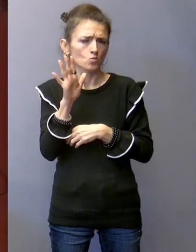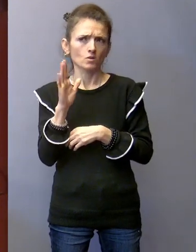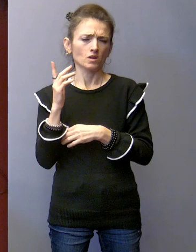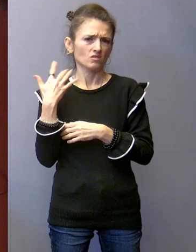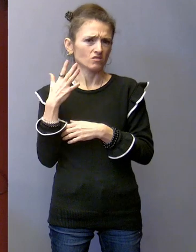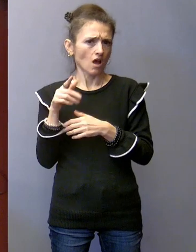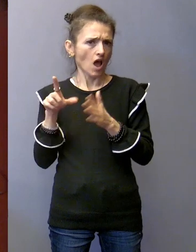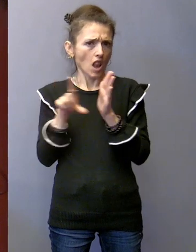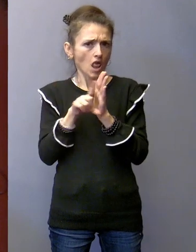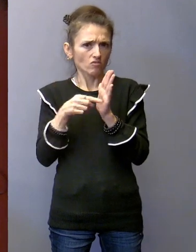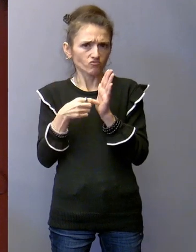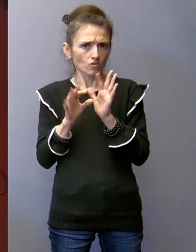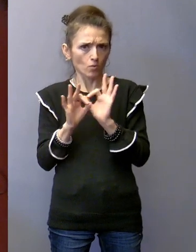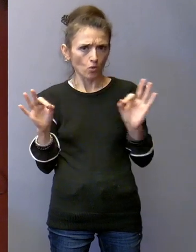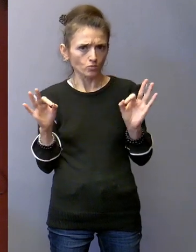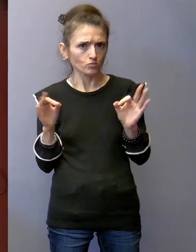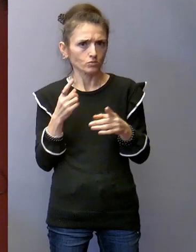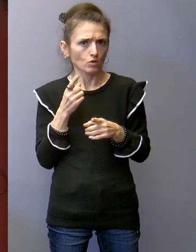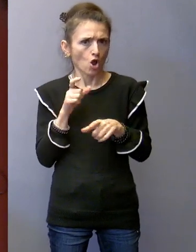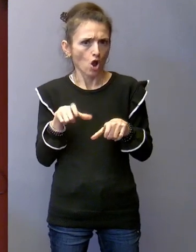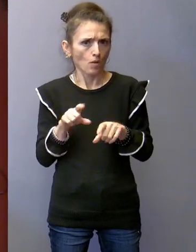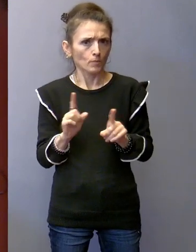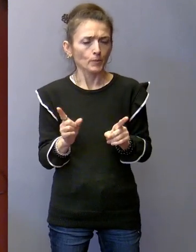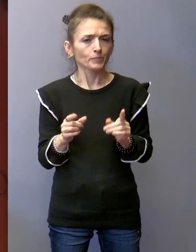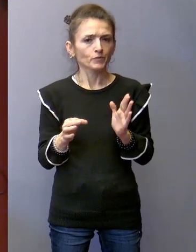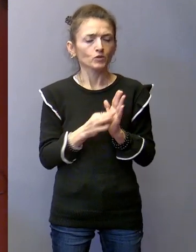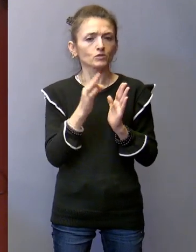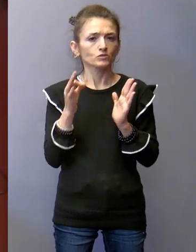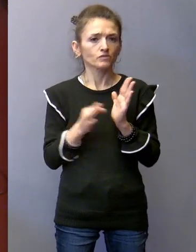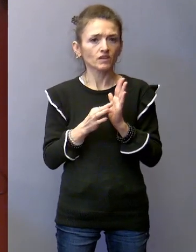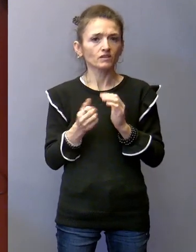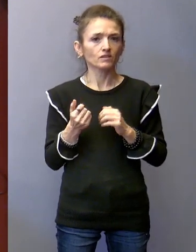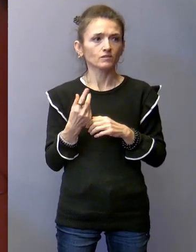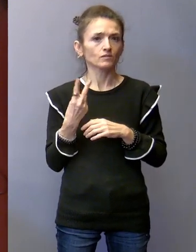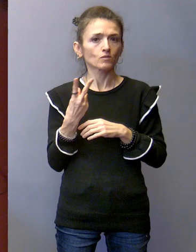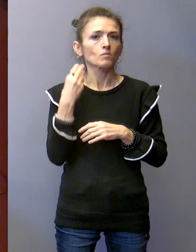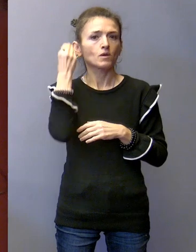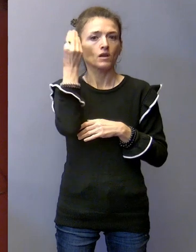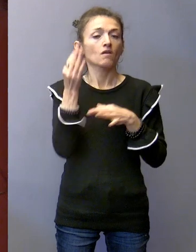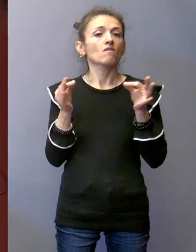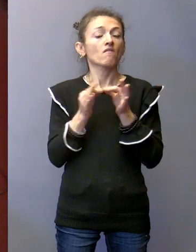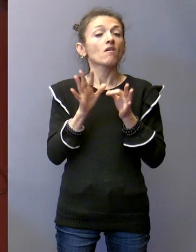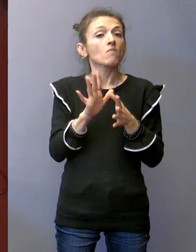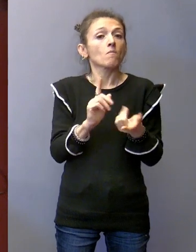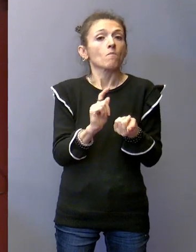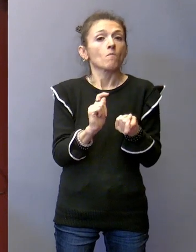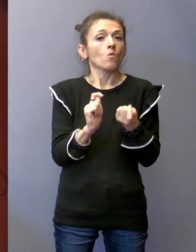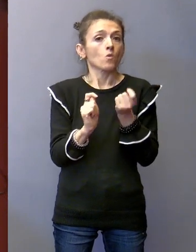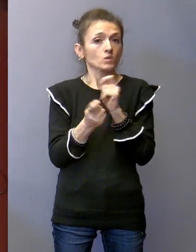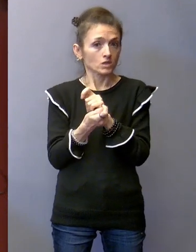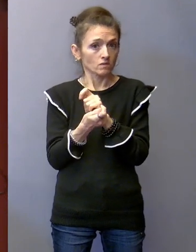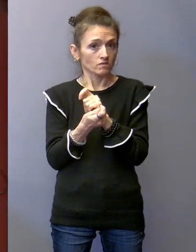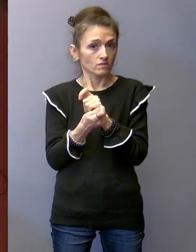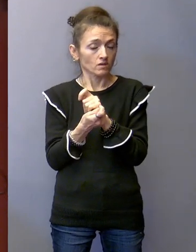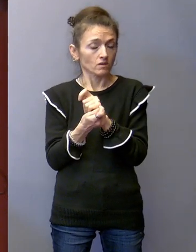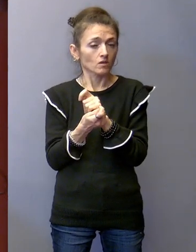sarebbe necessaria per quanto riguarda l'odg numero 2 il parere è favorevole con modifiche nel senso